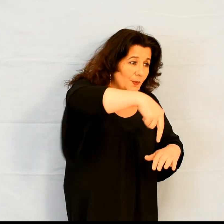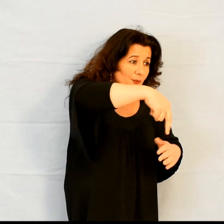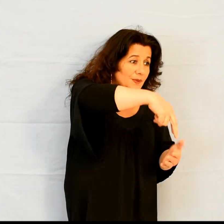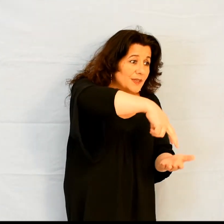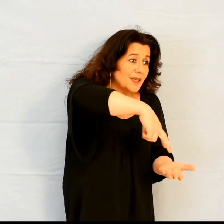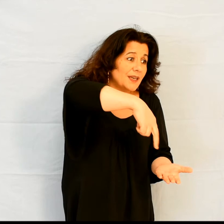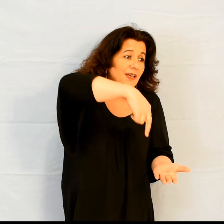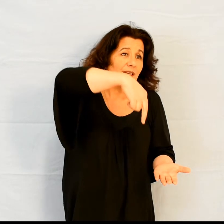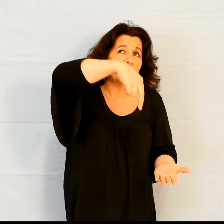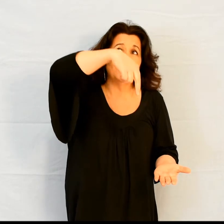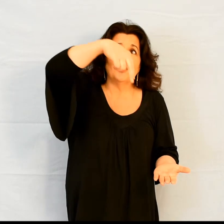sera exalté.